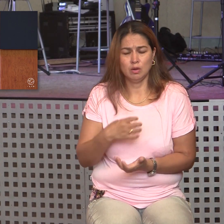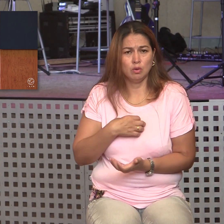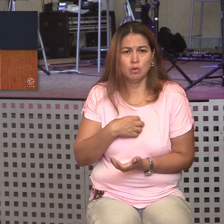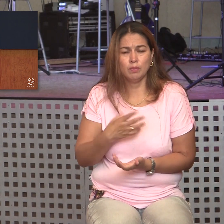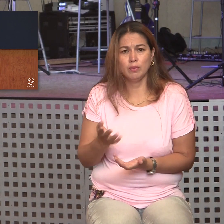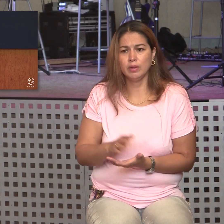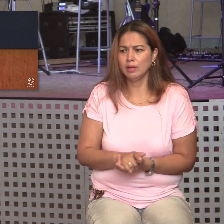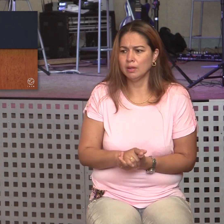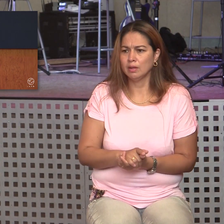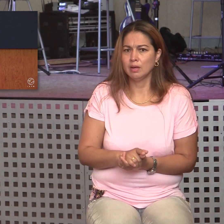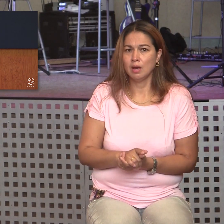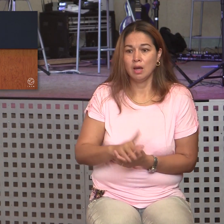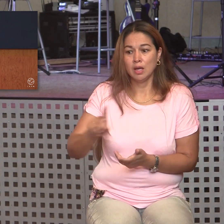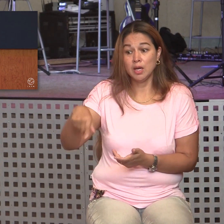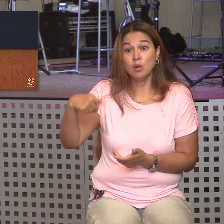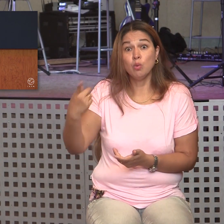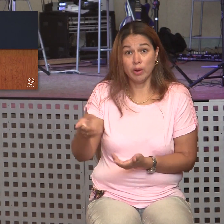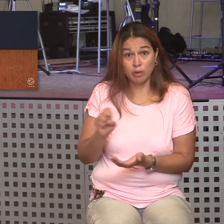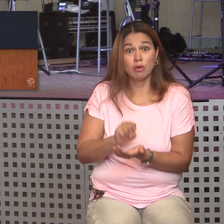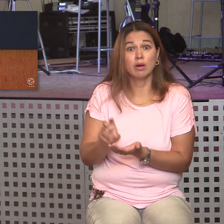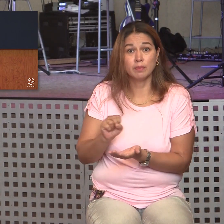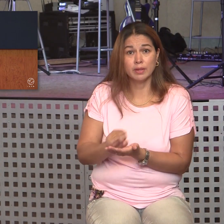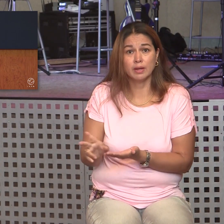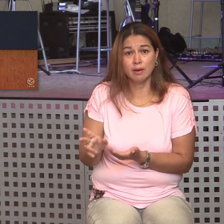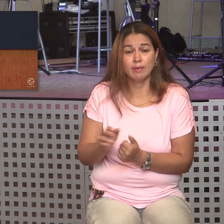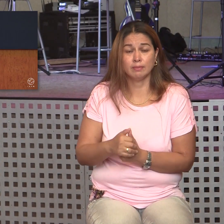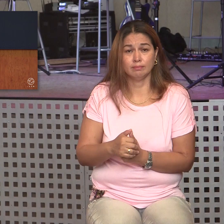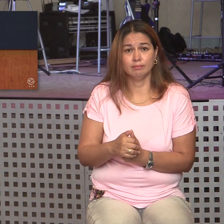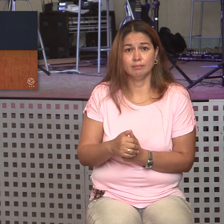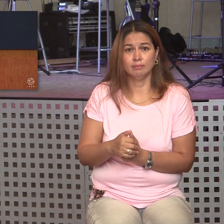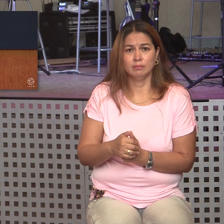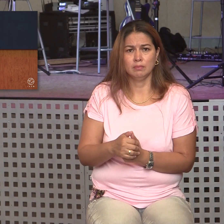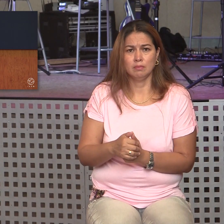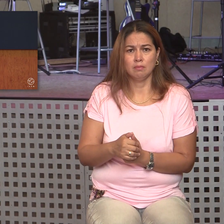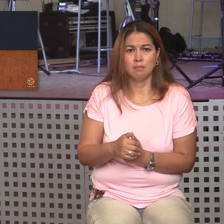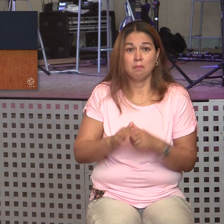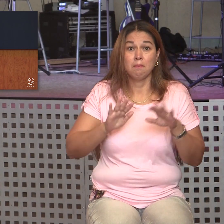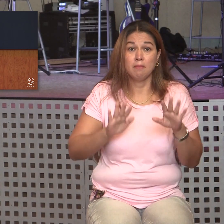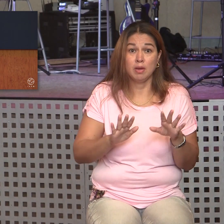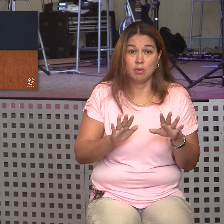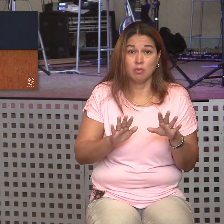qué autoridad? ¿Es que necesitamos acaso autoridad para hacer el bien?